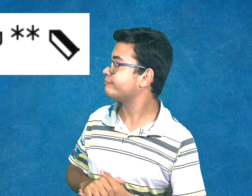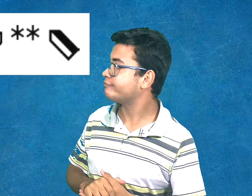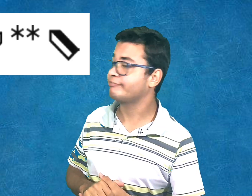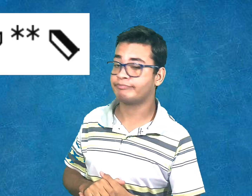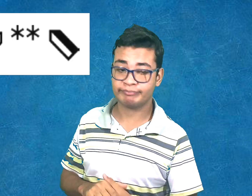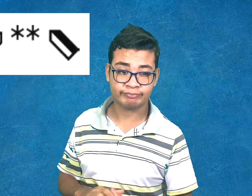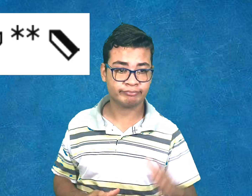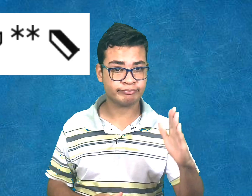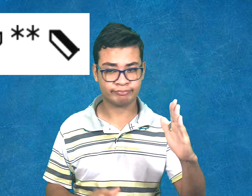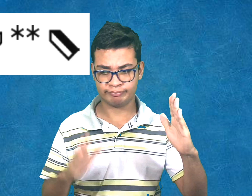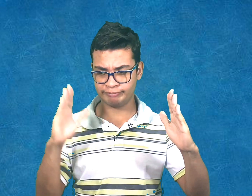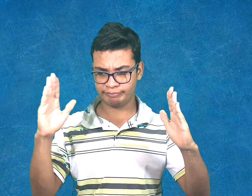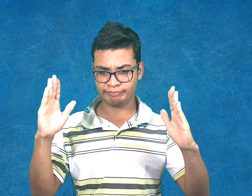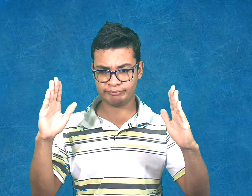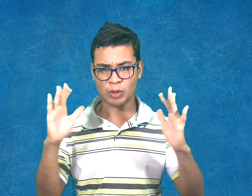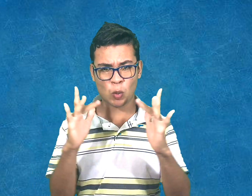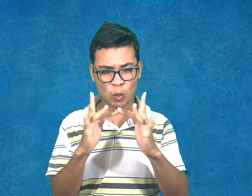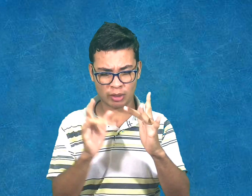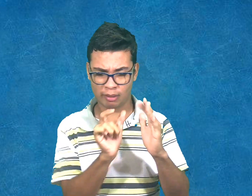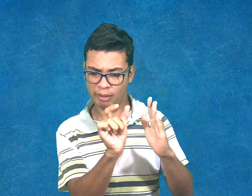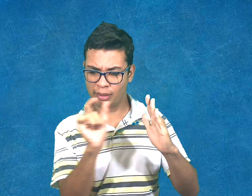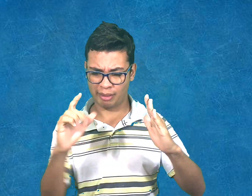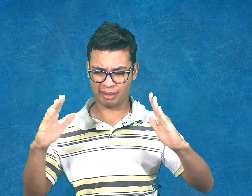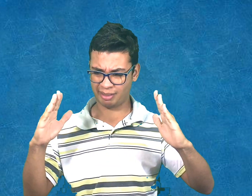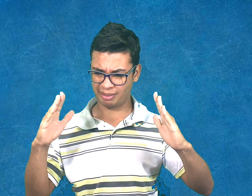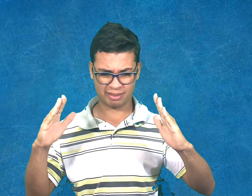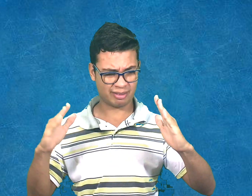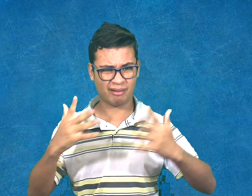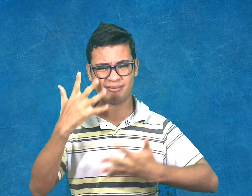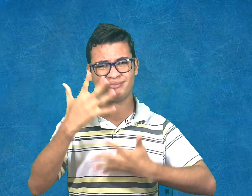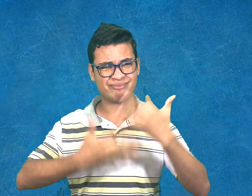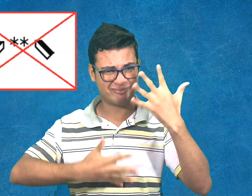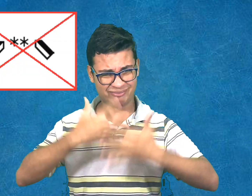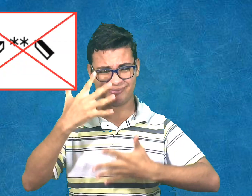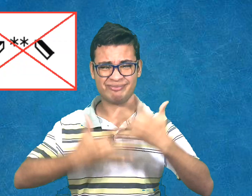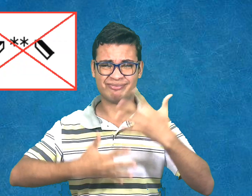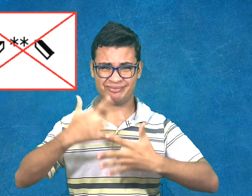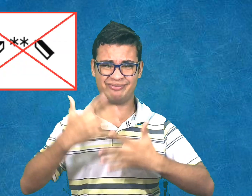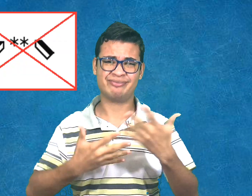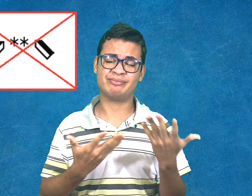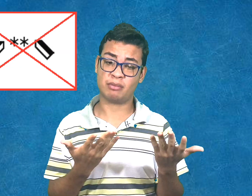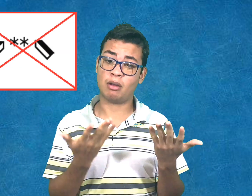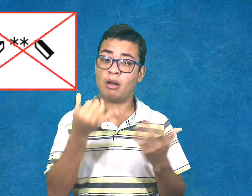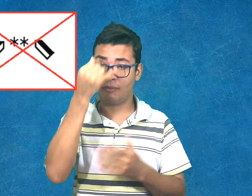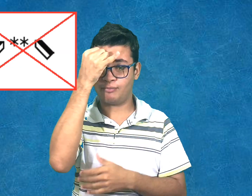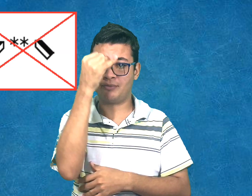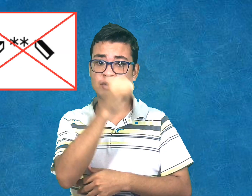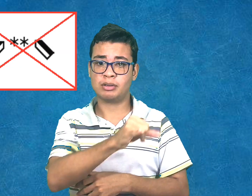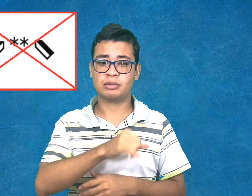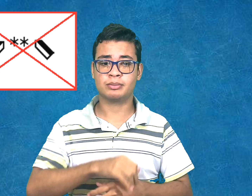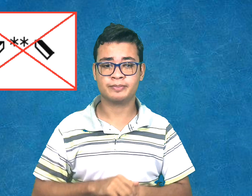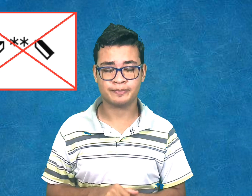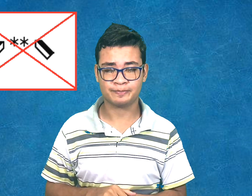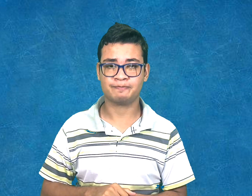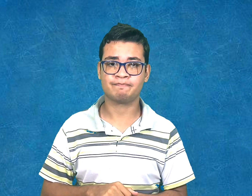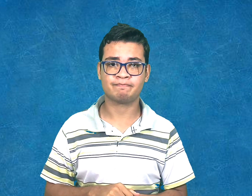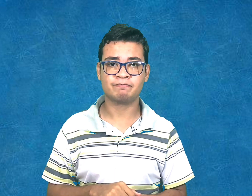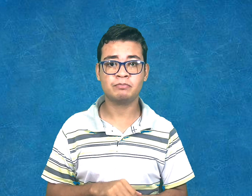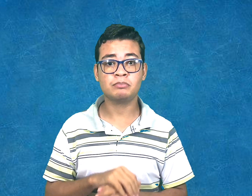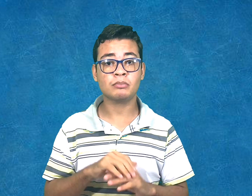Então, o contato fica ali no meio da configuração de mão atrapalha. Então, evite isso. Agora, nós vamos